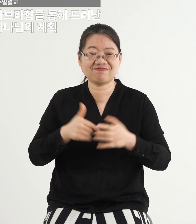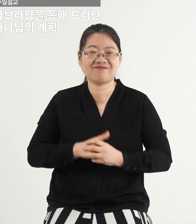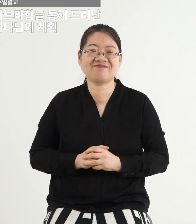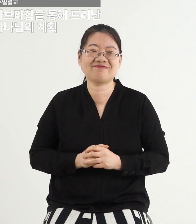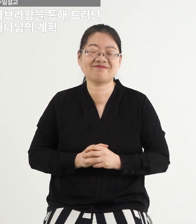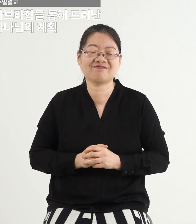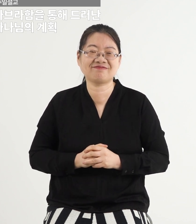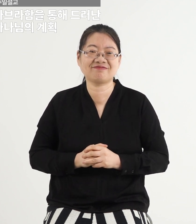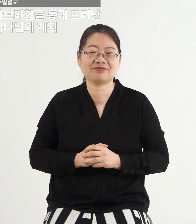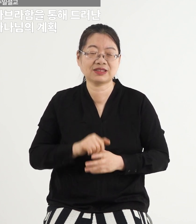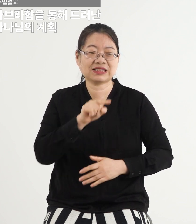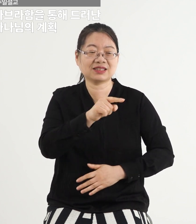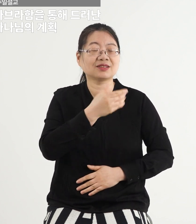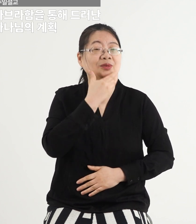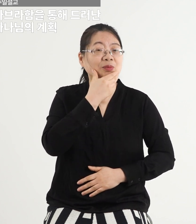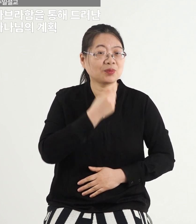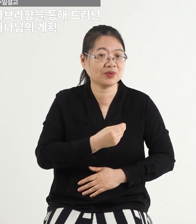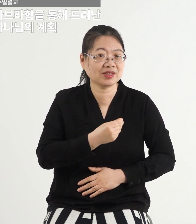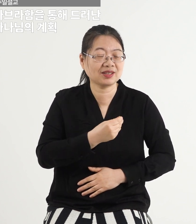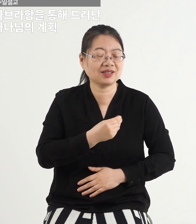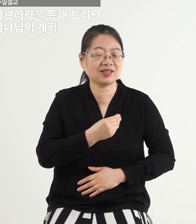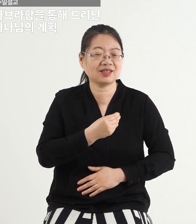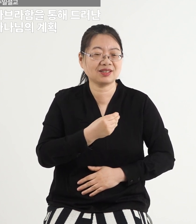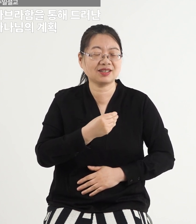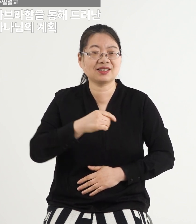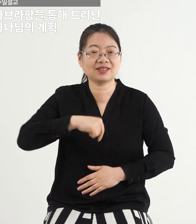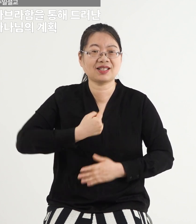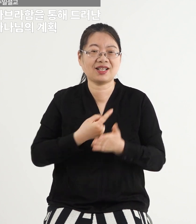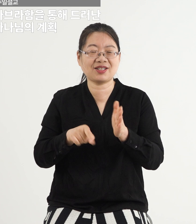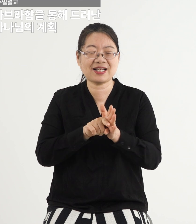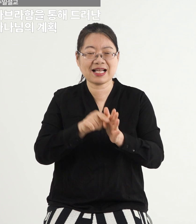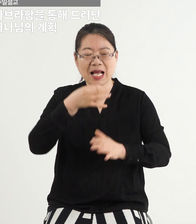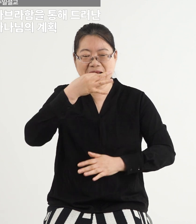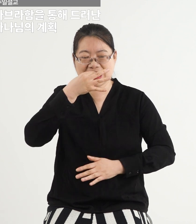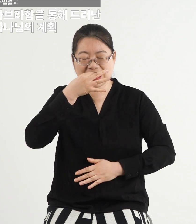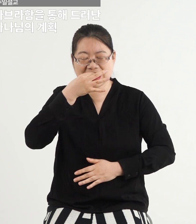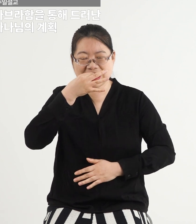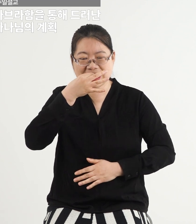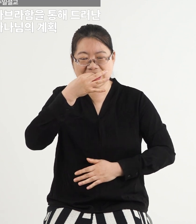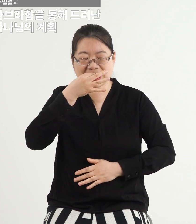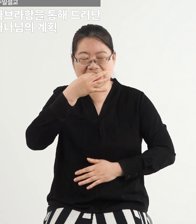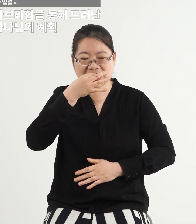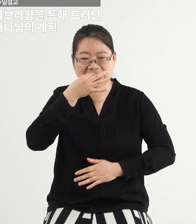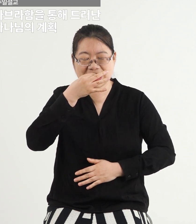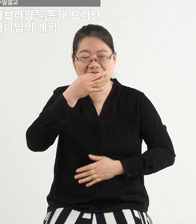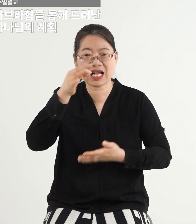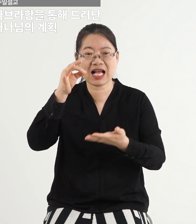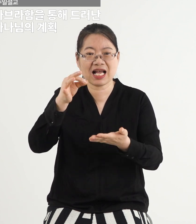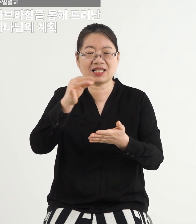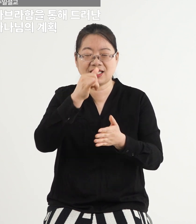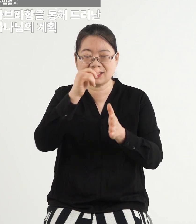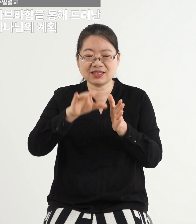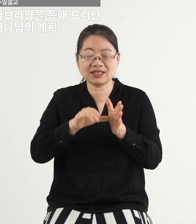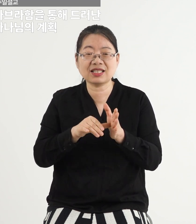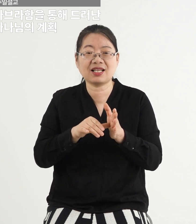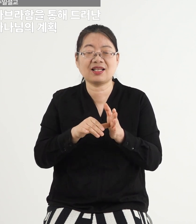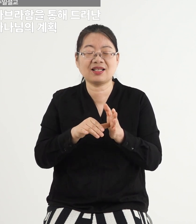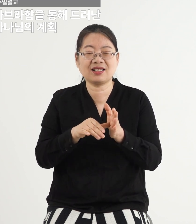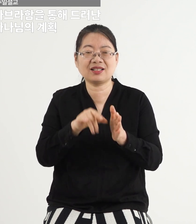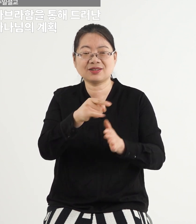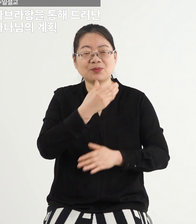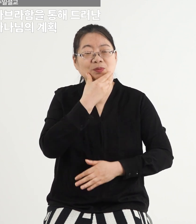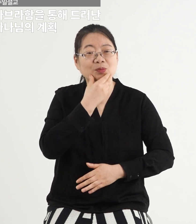아니에요. 그 복이 자기를 위한 탐욕의 방향으로 가치가 흘러갈 때는 그